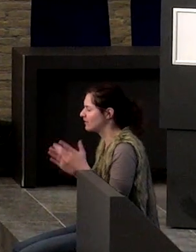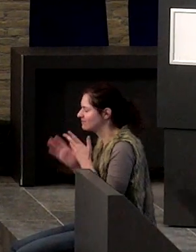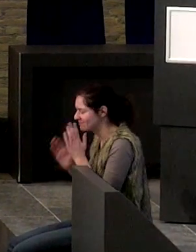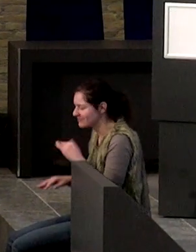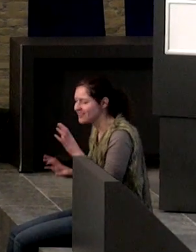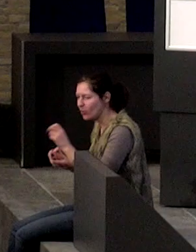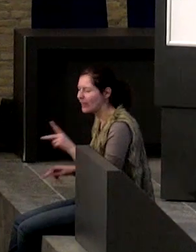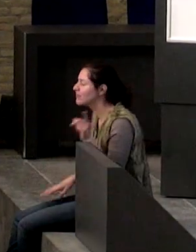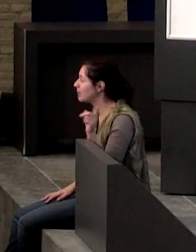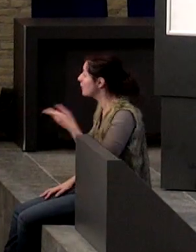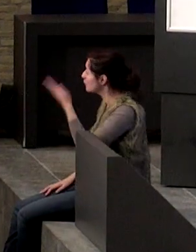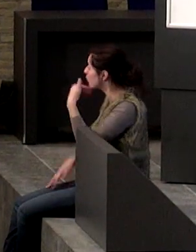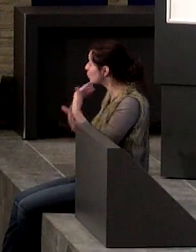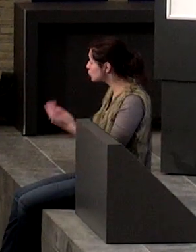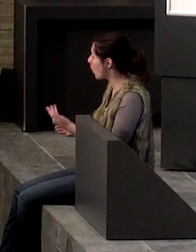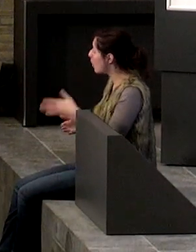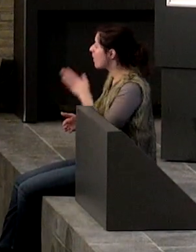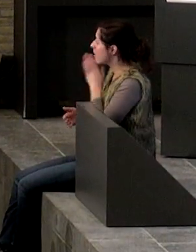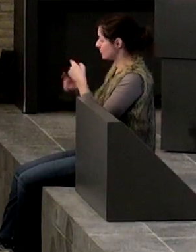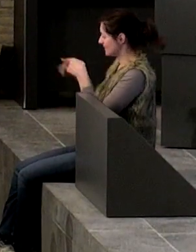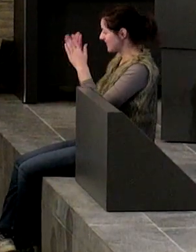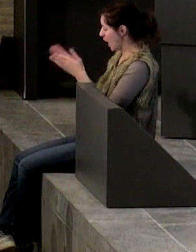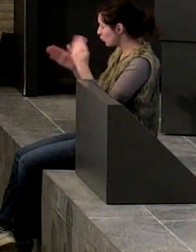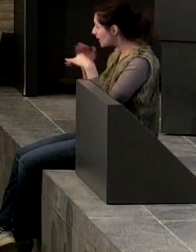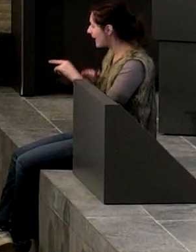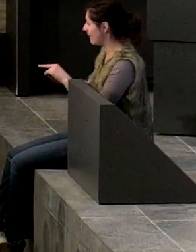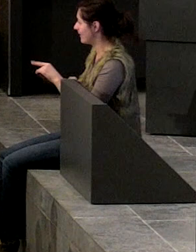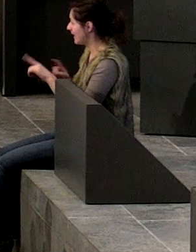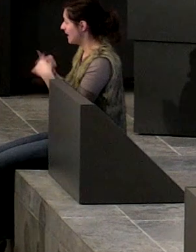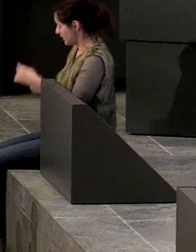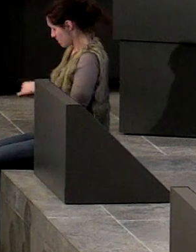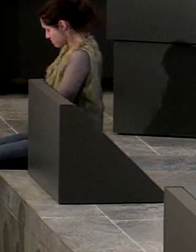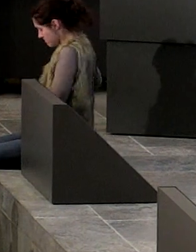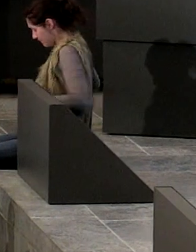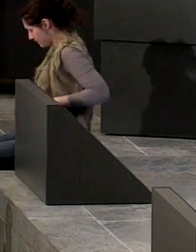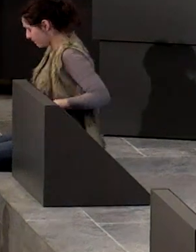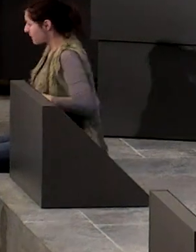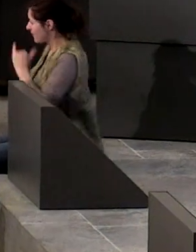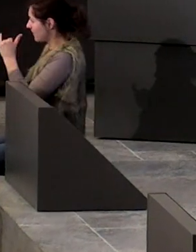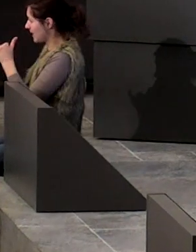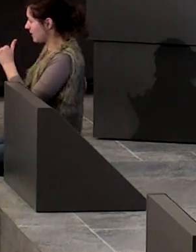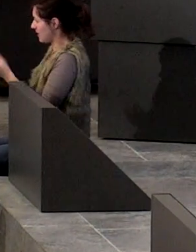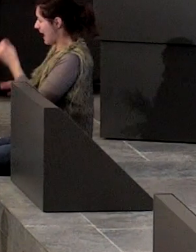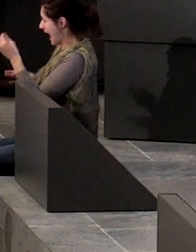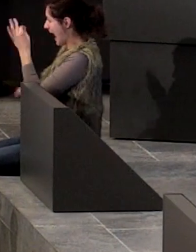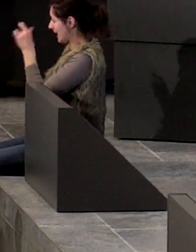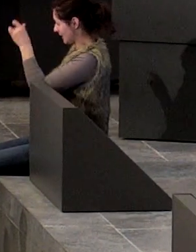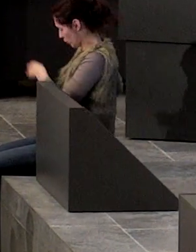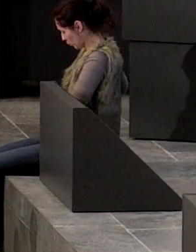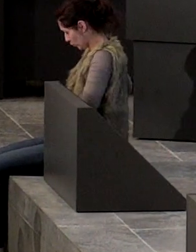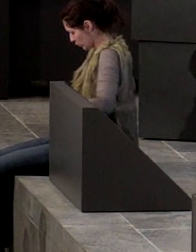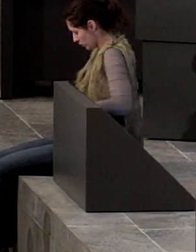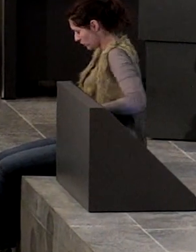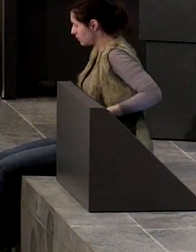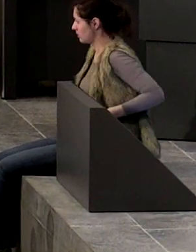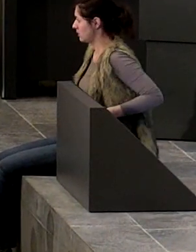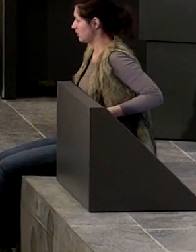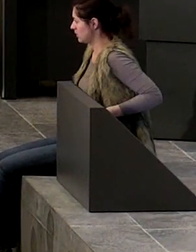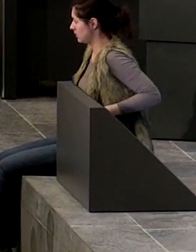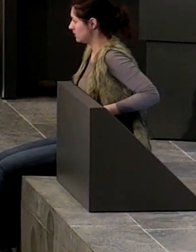Maar dat was, hè, dus dan had je, als je dan naar het ziekenhuis kwam, had je een grote snee met veel hechtingen op je buik. Ja? In